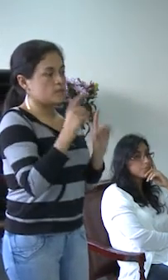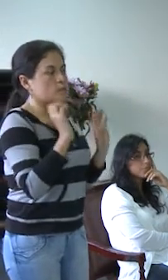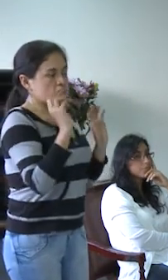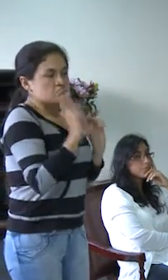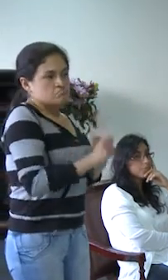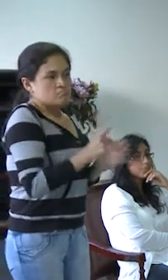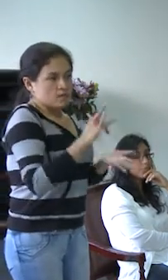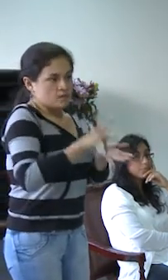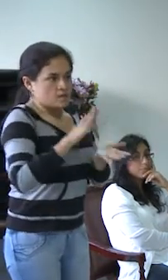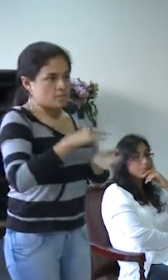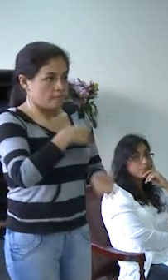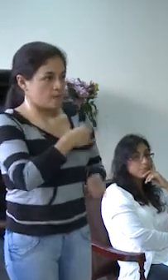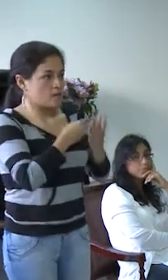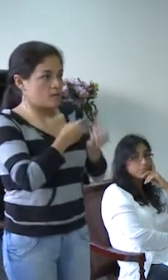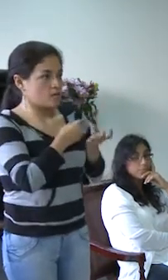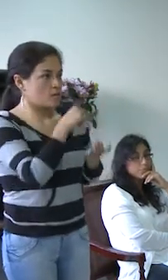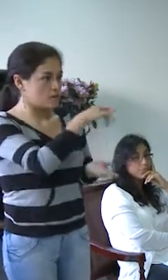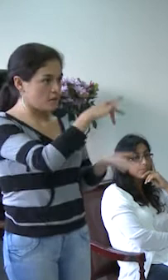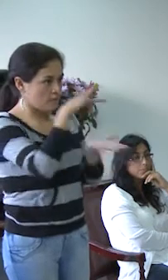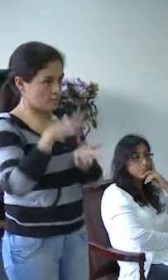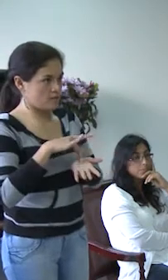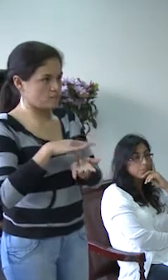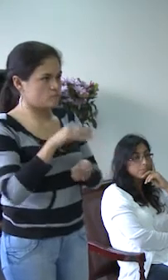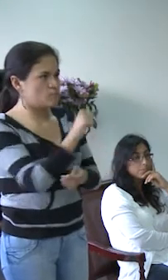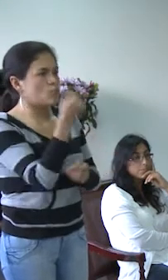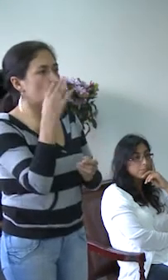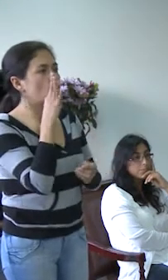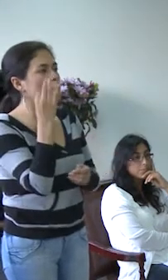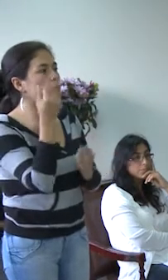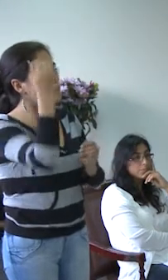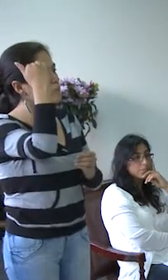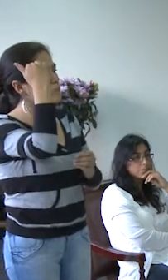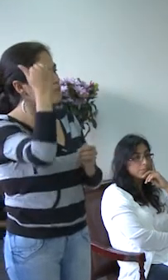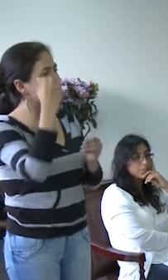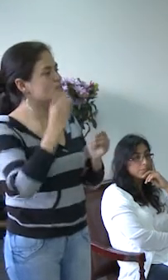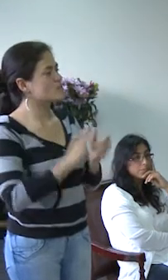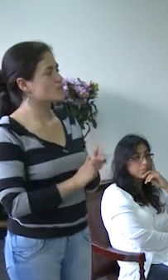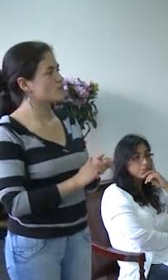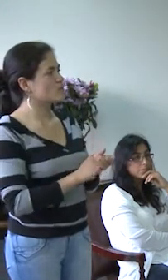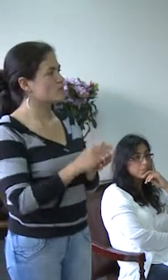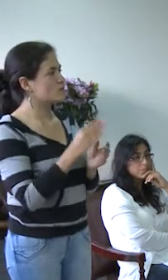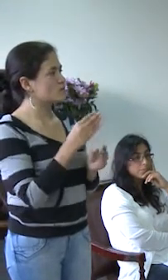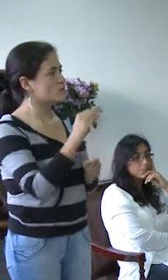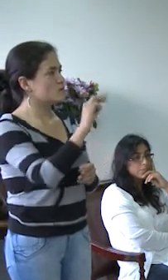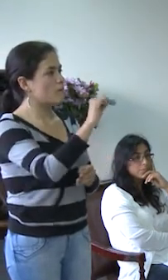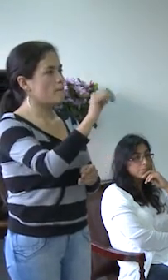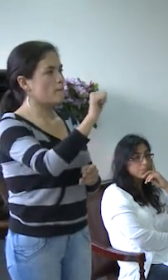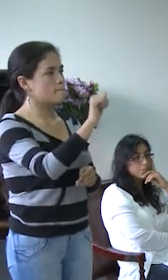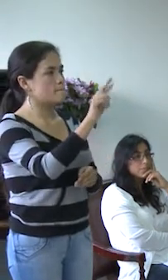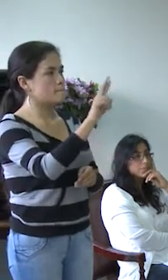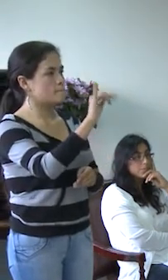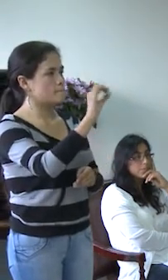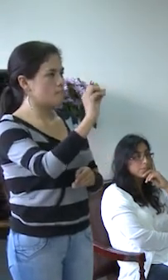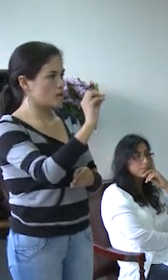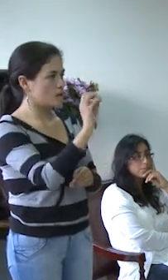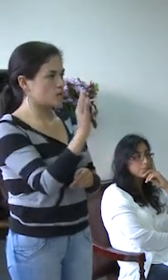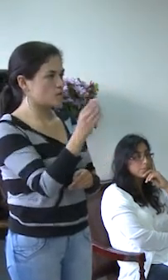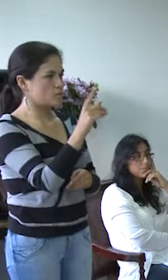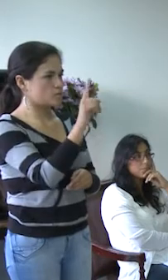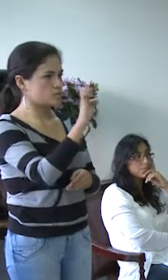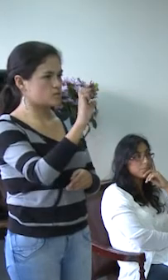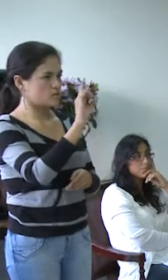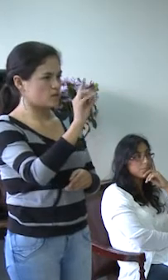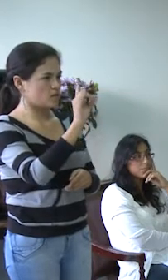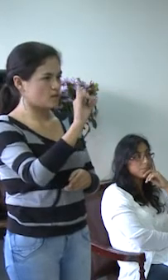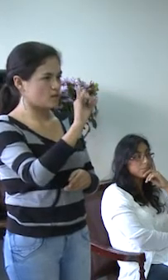confianza también que tenía en un profesor al cual yo quiero, digamos, destacar hoy, y es Mario Sequeira.